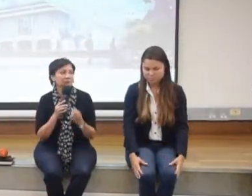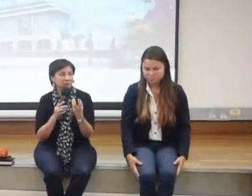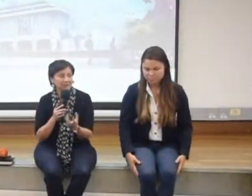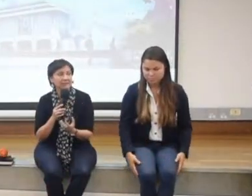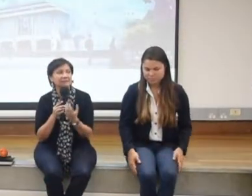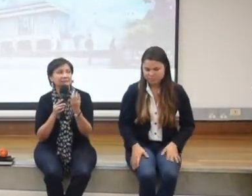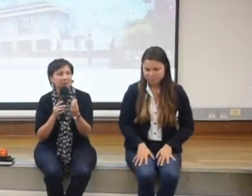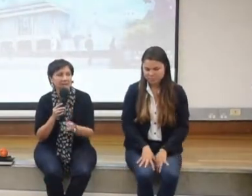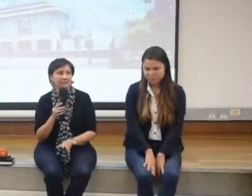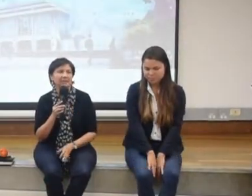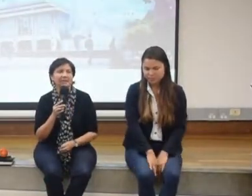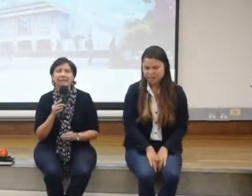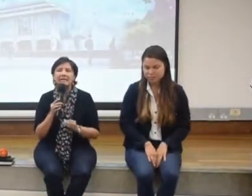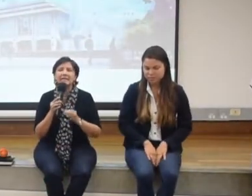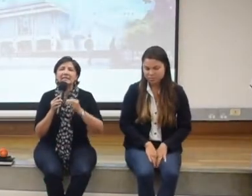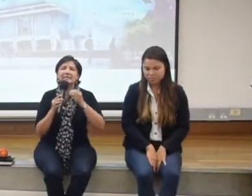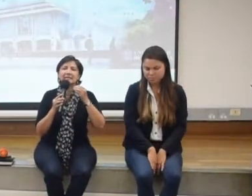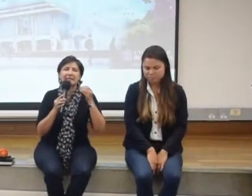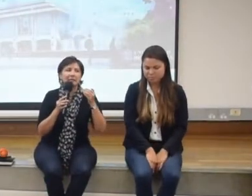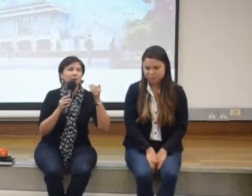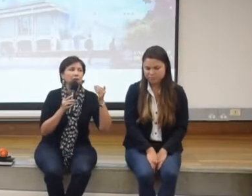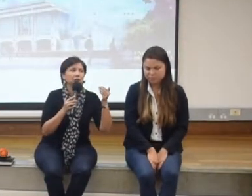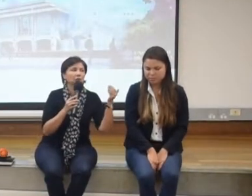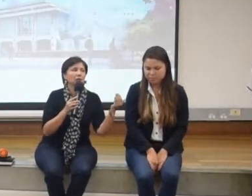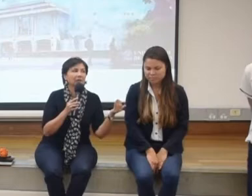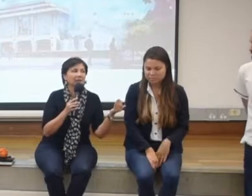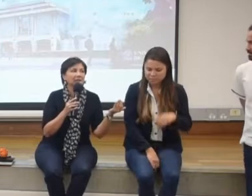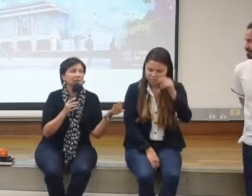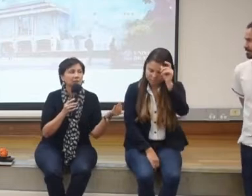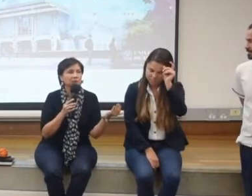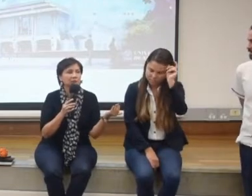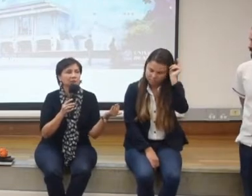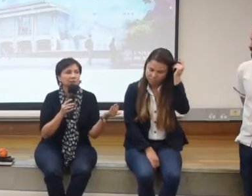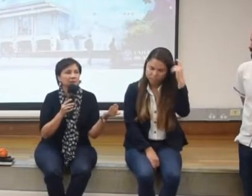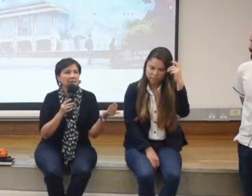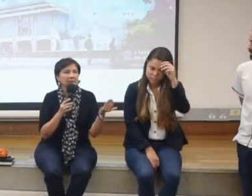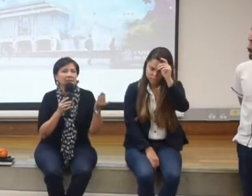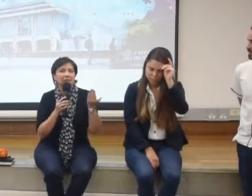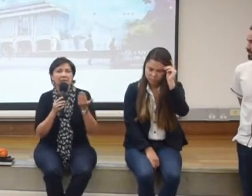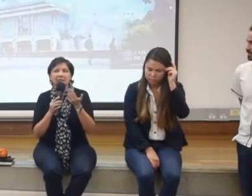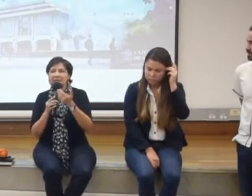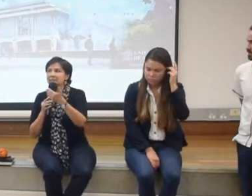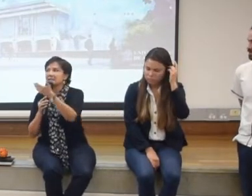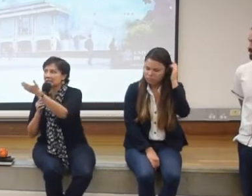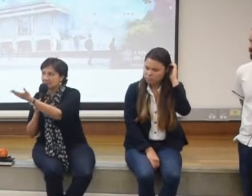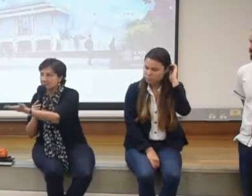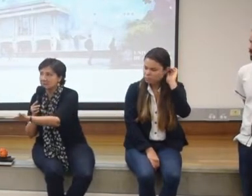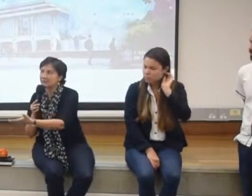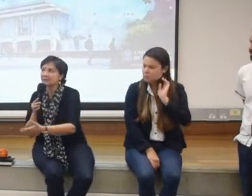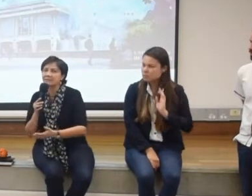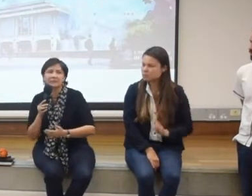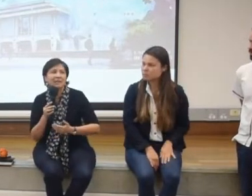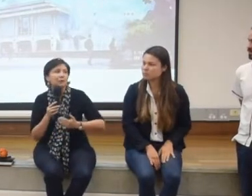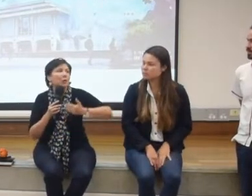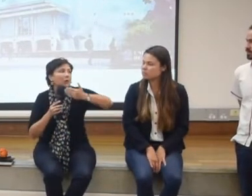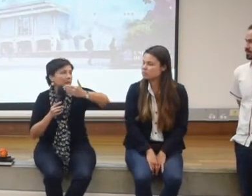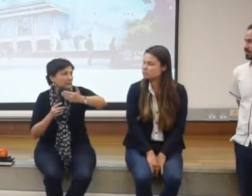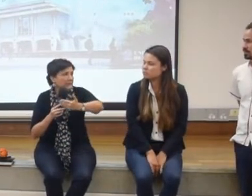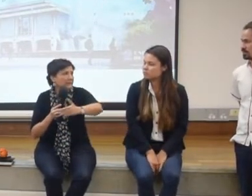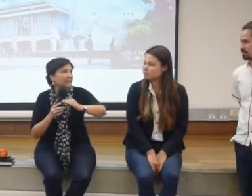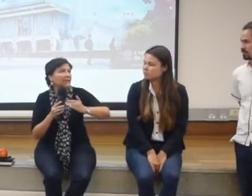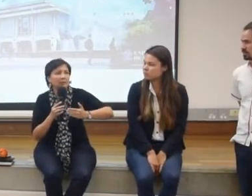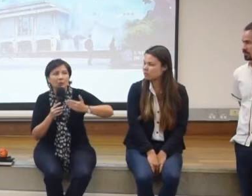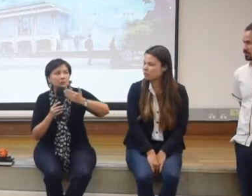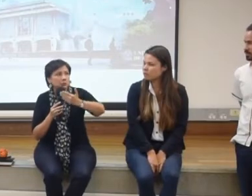vamos a reunir, a trabajar. ¿Qué otros colectivos quieren ya decir, vea,